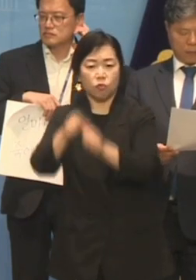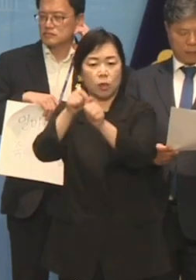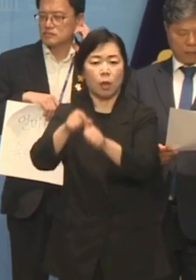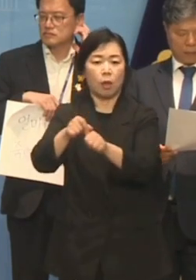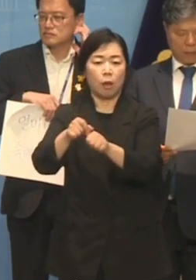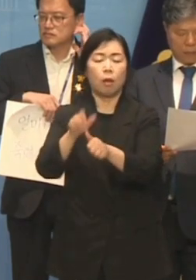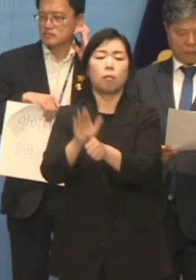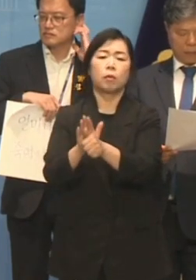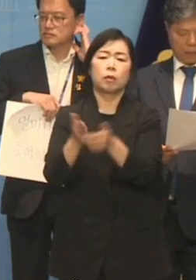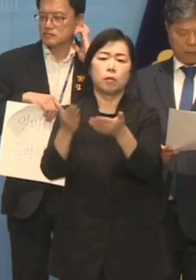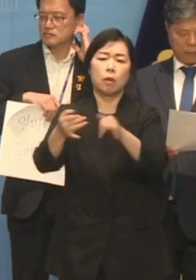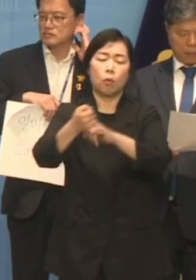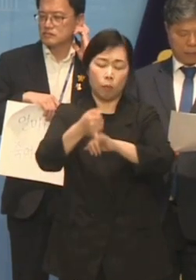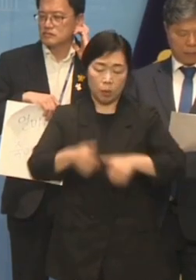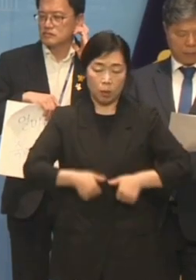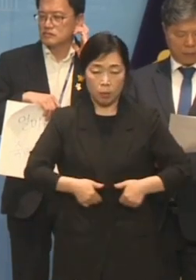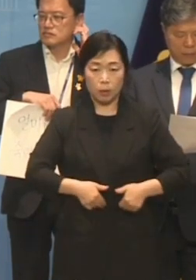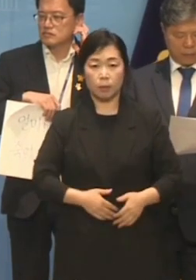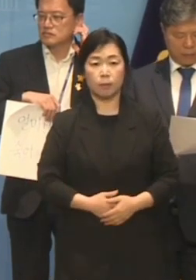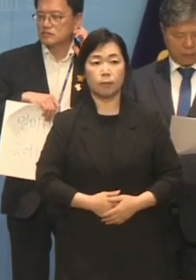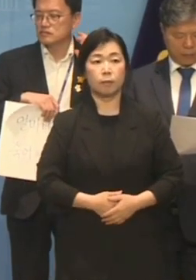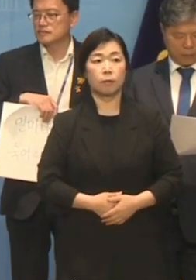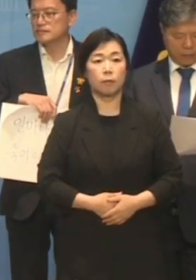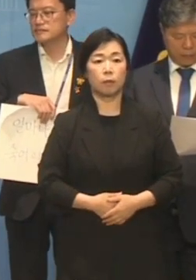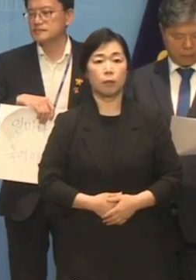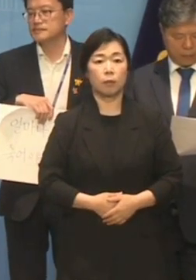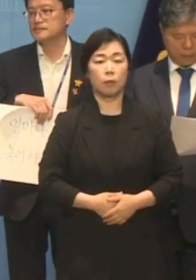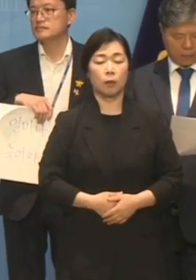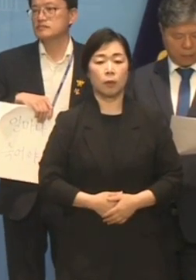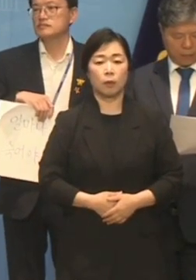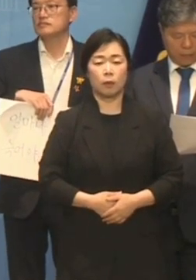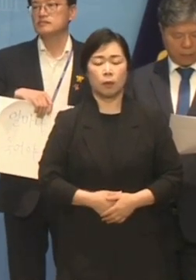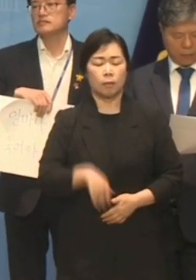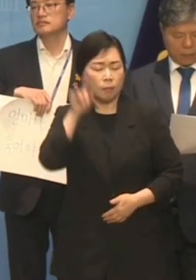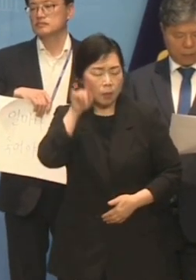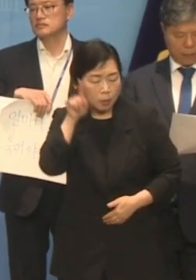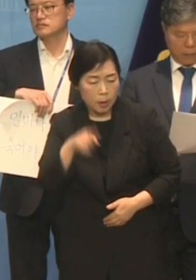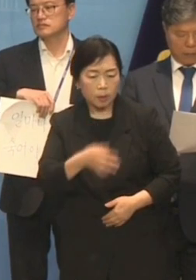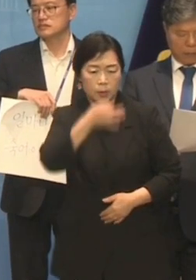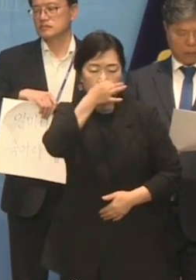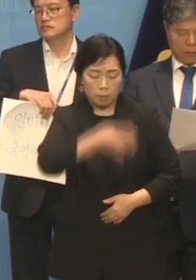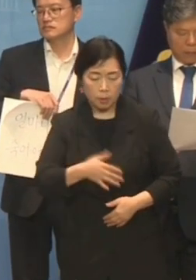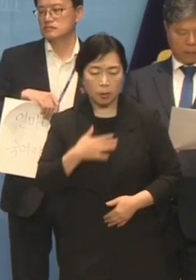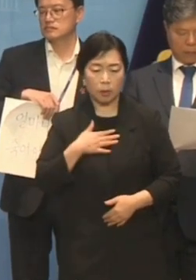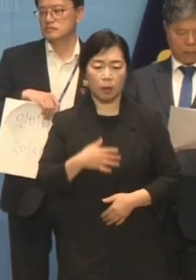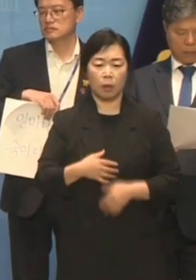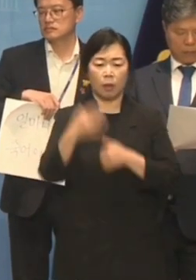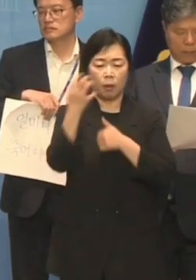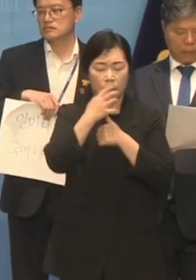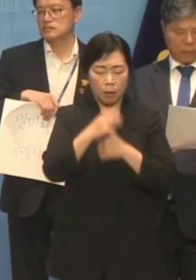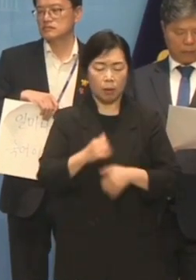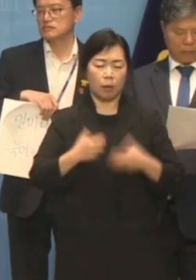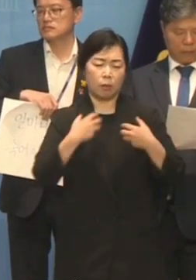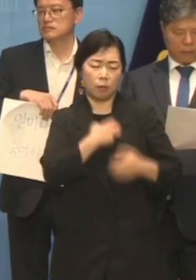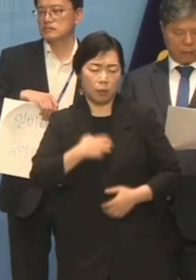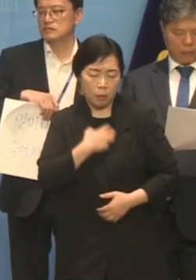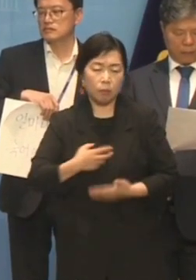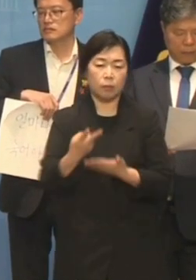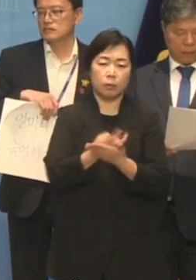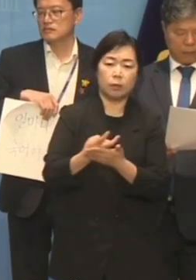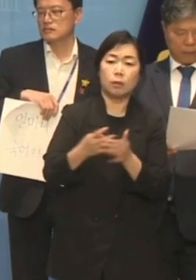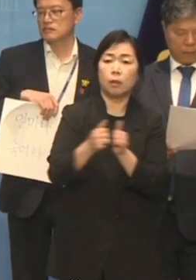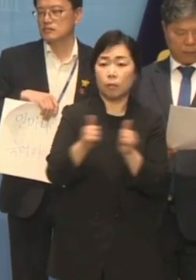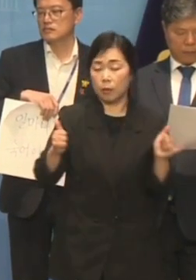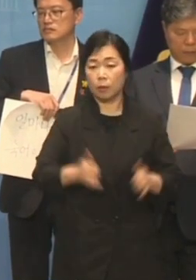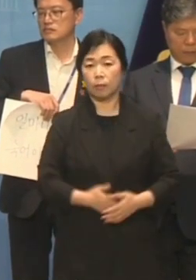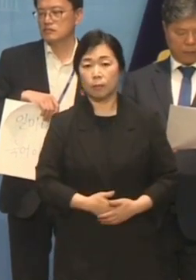구제만이 해결책입니다. 하루하루 스스로를 자책하며 불안감과 두려움에 떨고 있는 피해자들에게